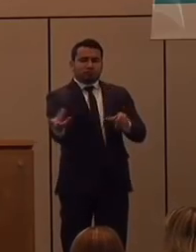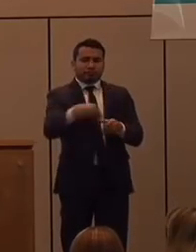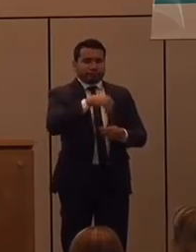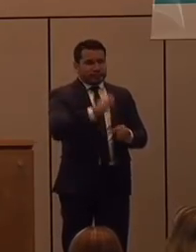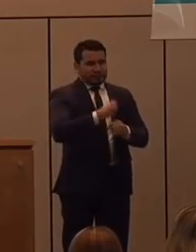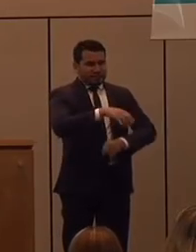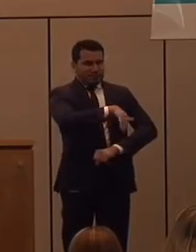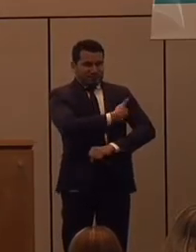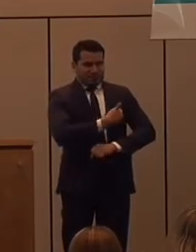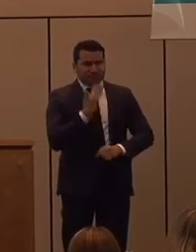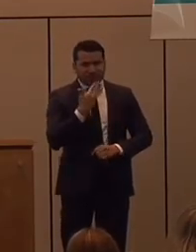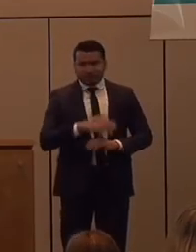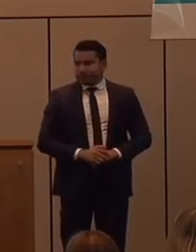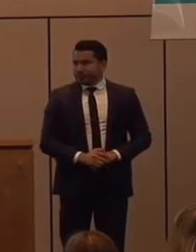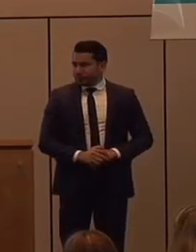sector